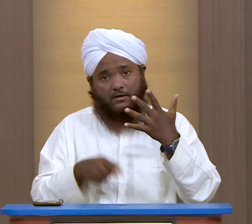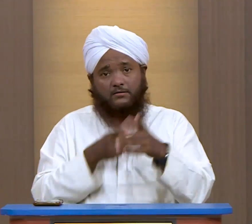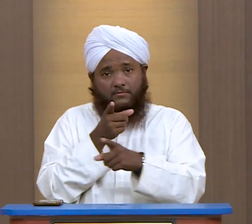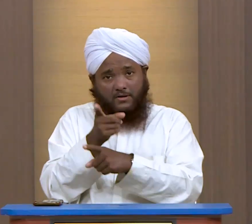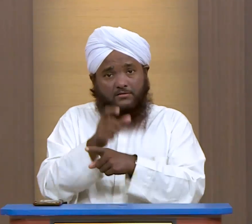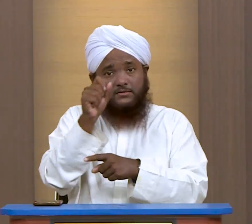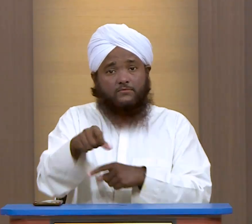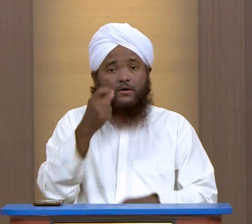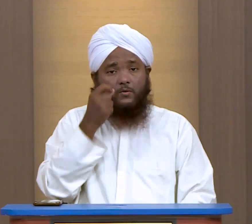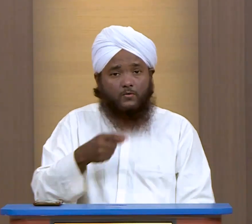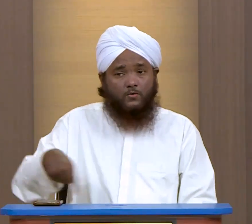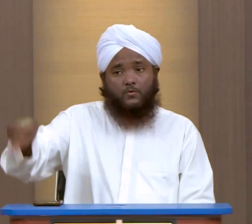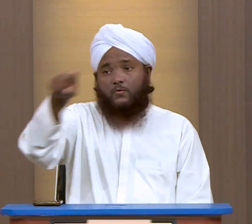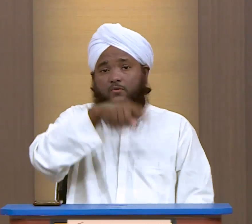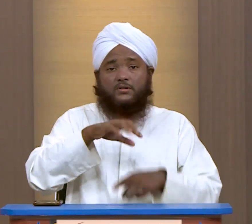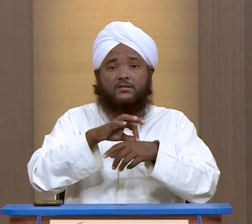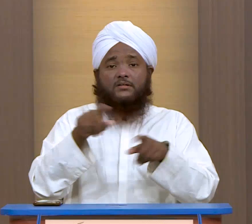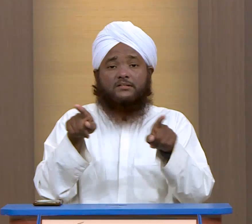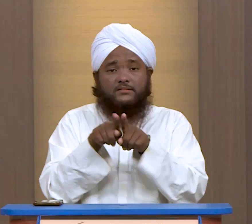لوگوں کے ساتھ معاملات کرنے، اہل علم کے